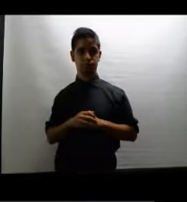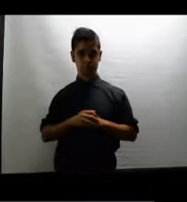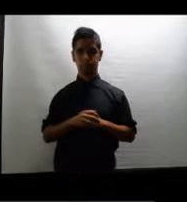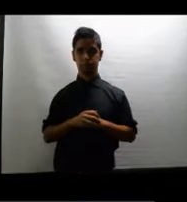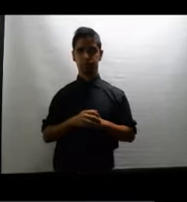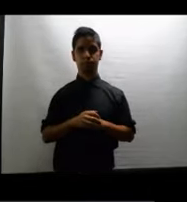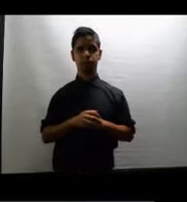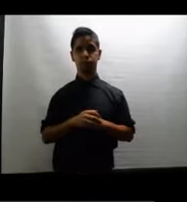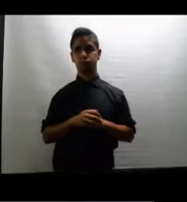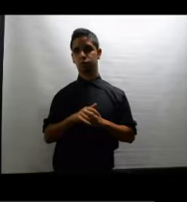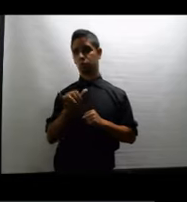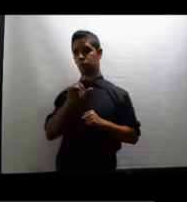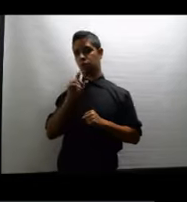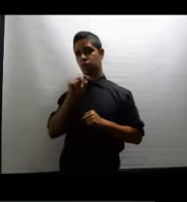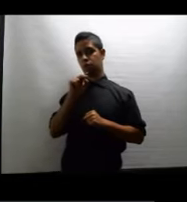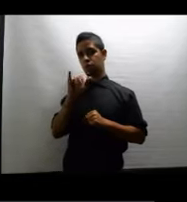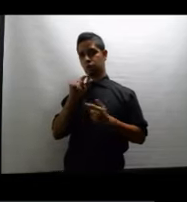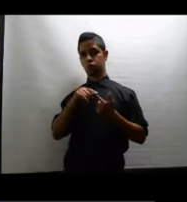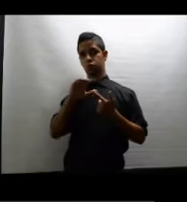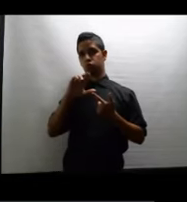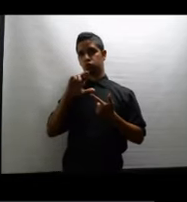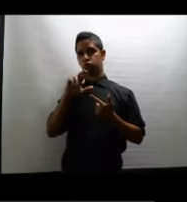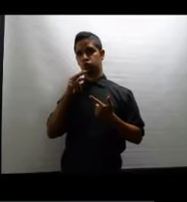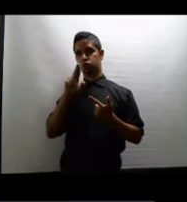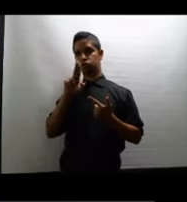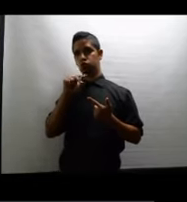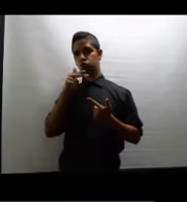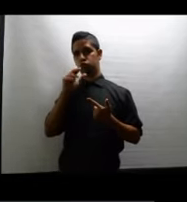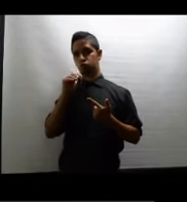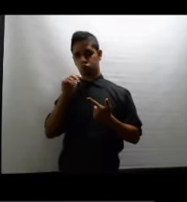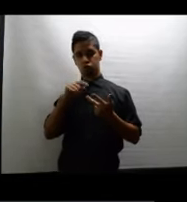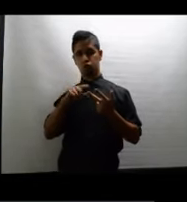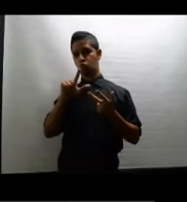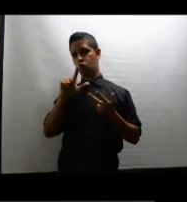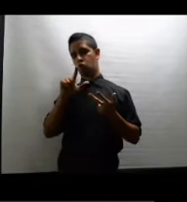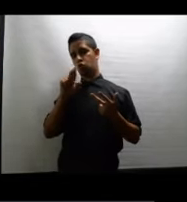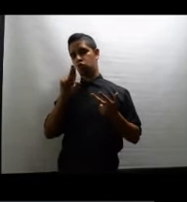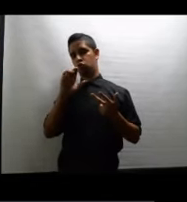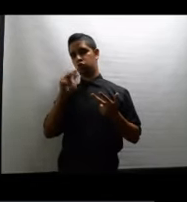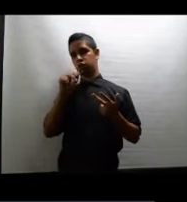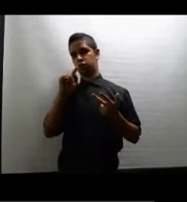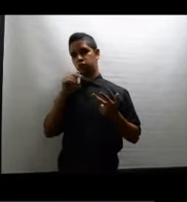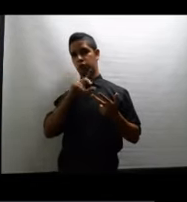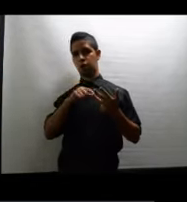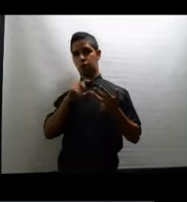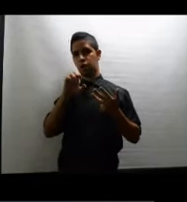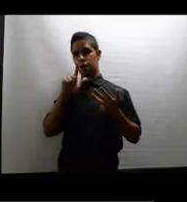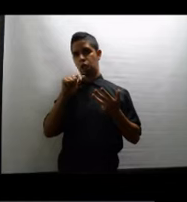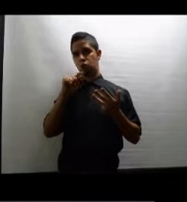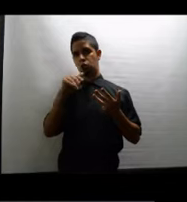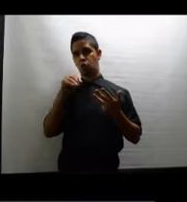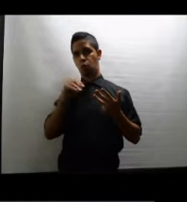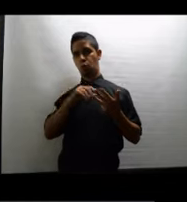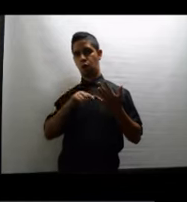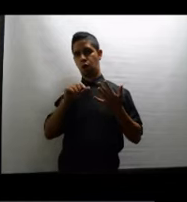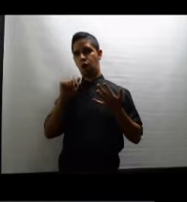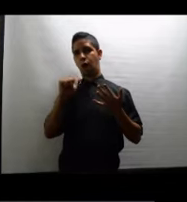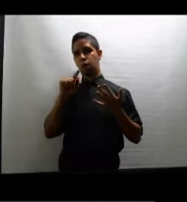increíble. Además de Dani, vino Chucho, vino sí. Lucecita, que tuvo muy buenas temporadas, El Topo, Alberto